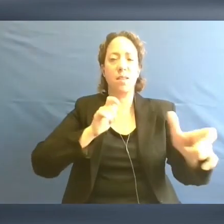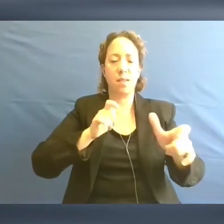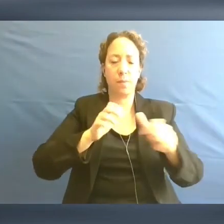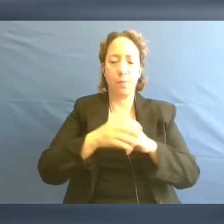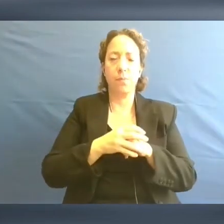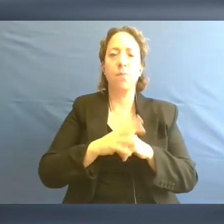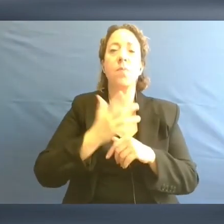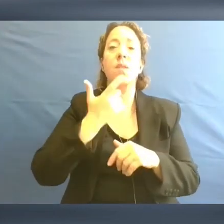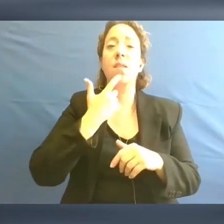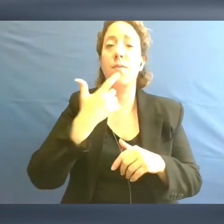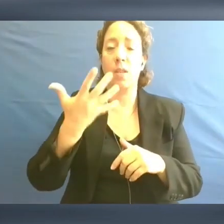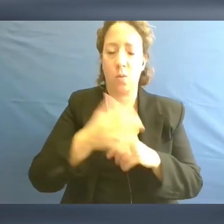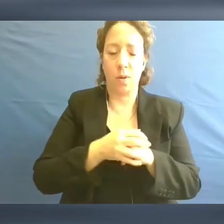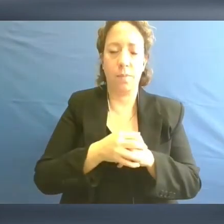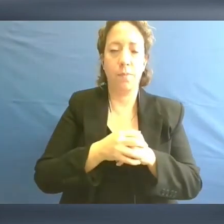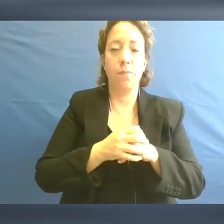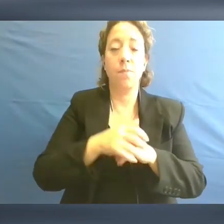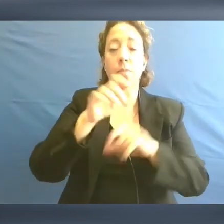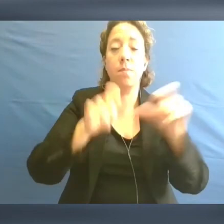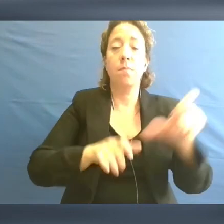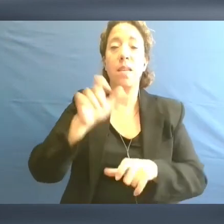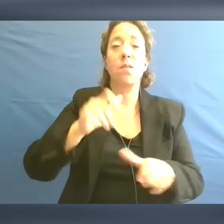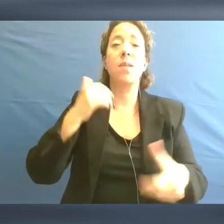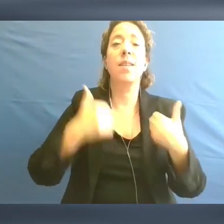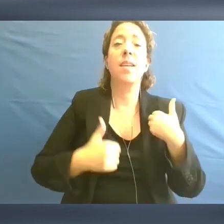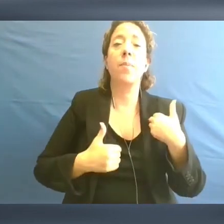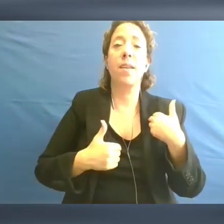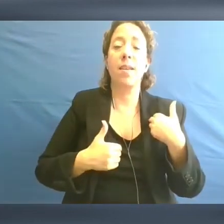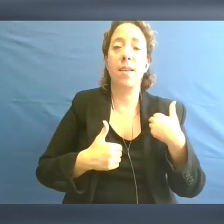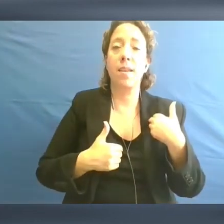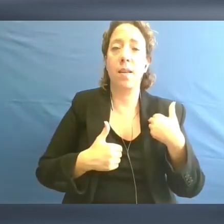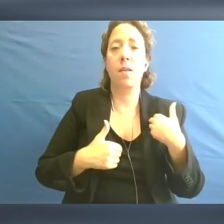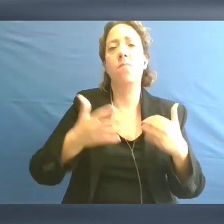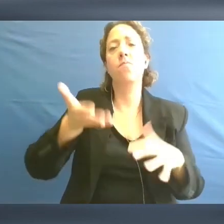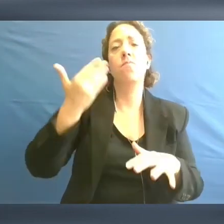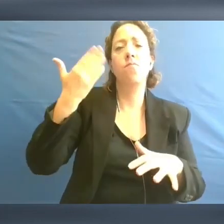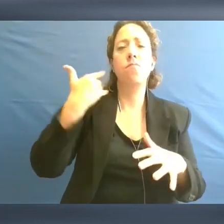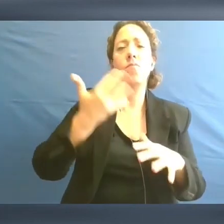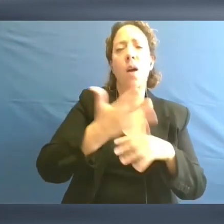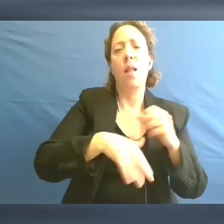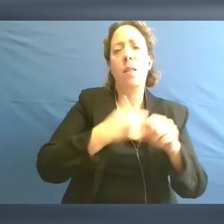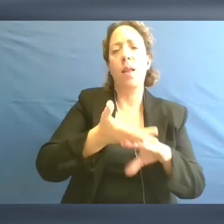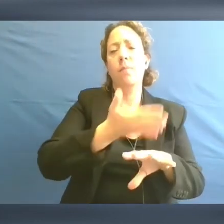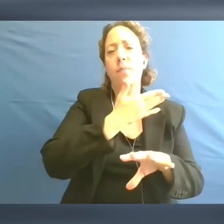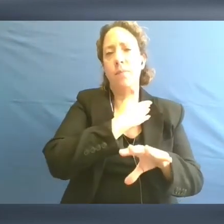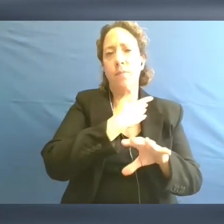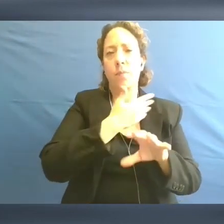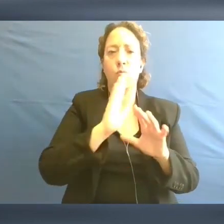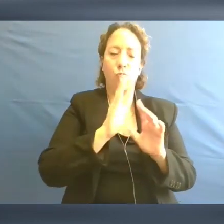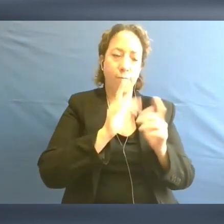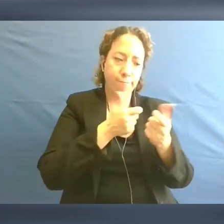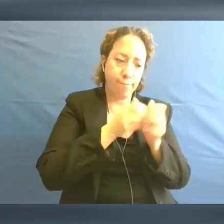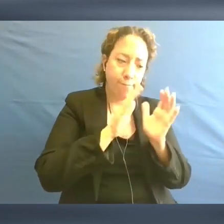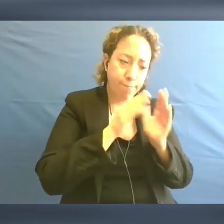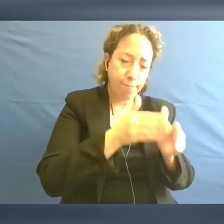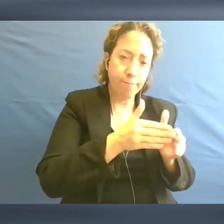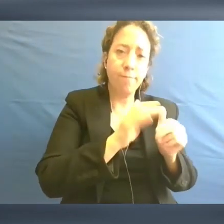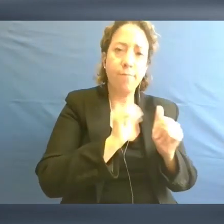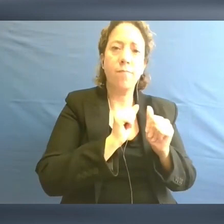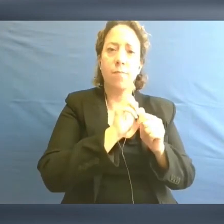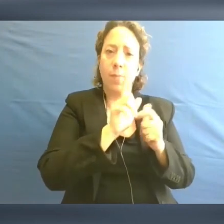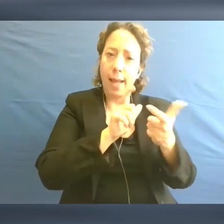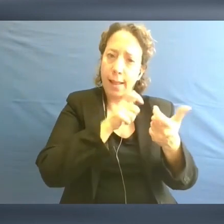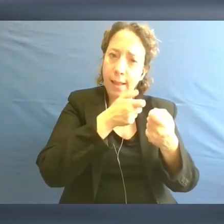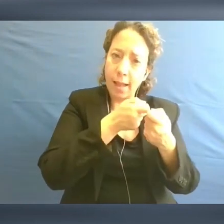que pour les personnes handicapées, on faisait, il y a quelques années, du particulier, de